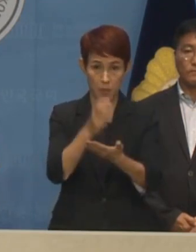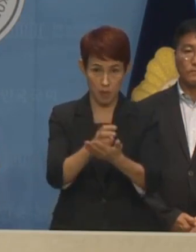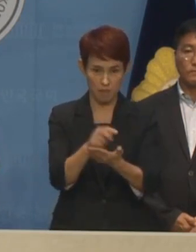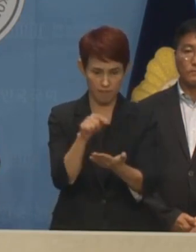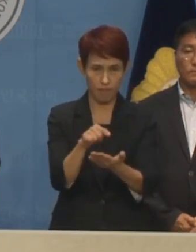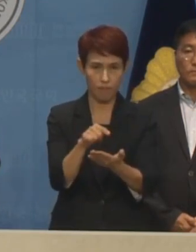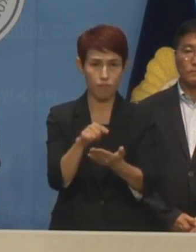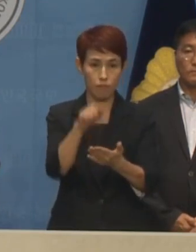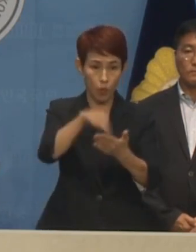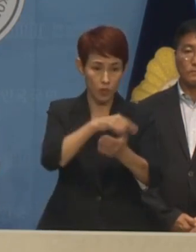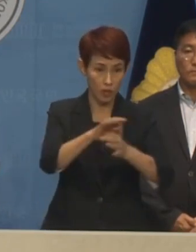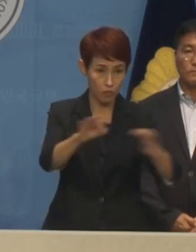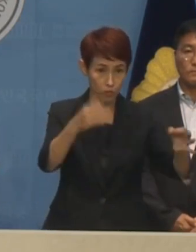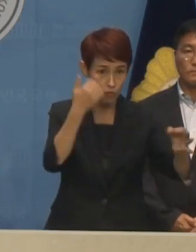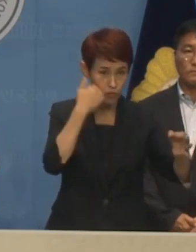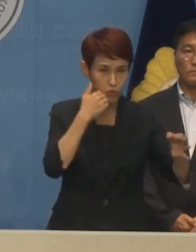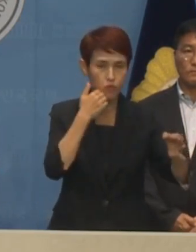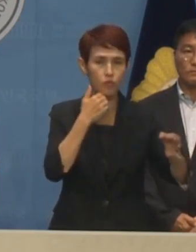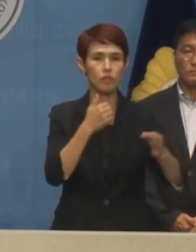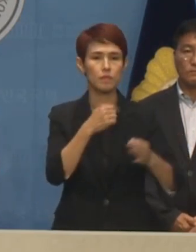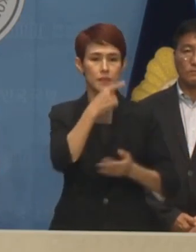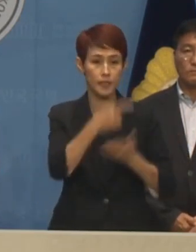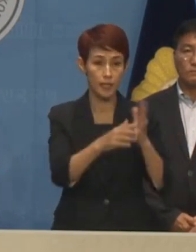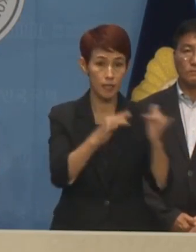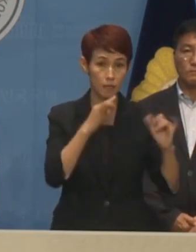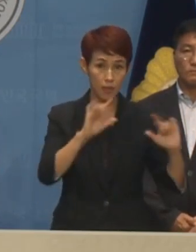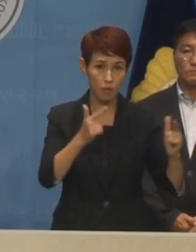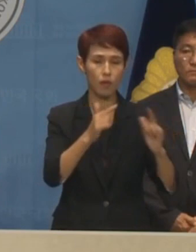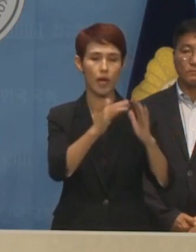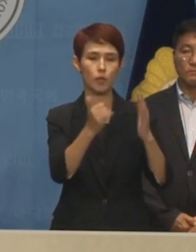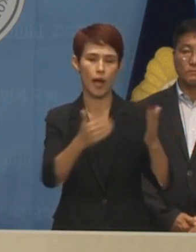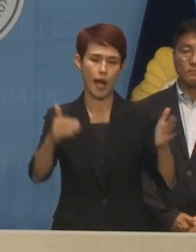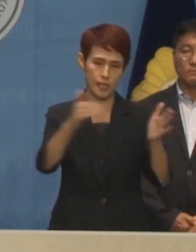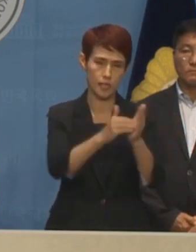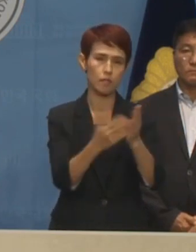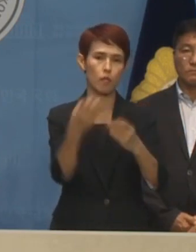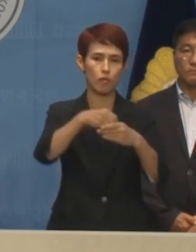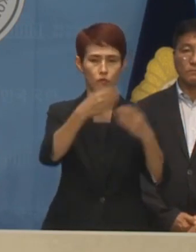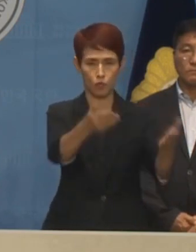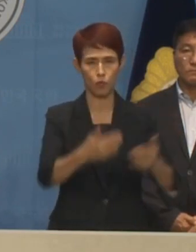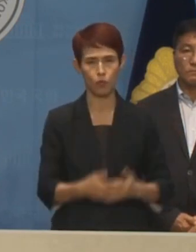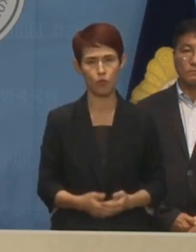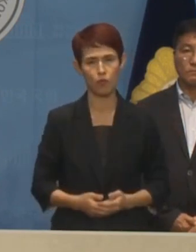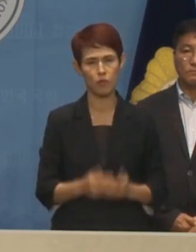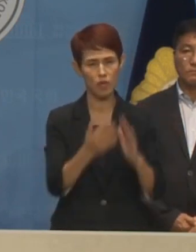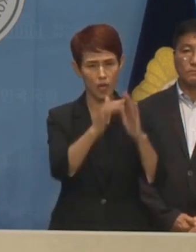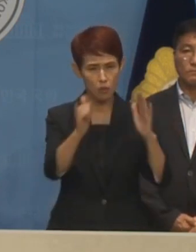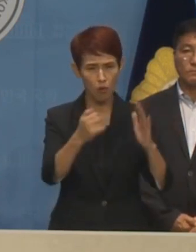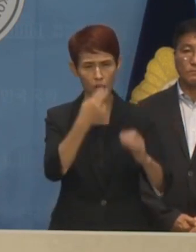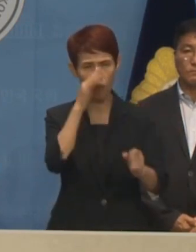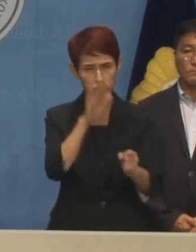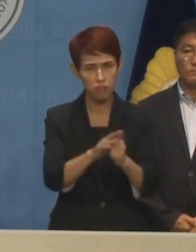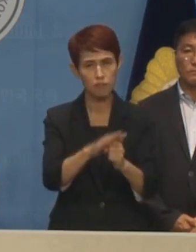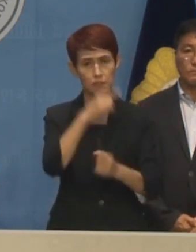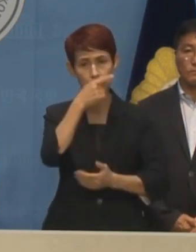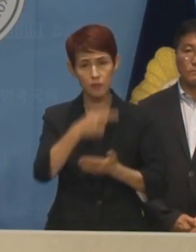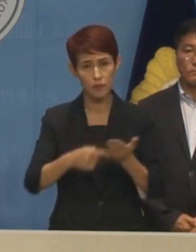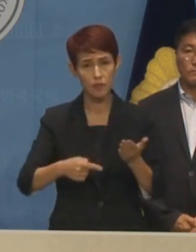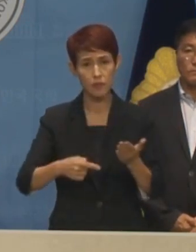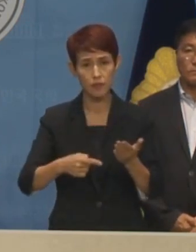보상 범위를 유족까지 확대했습니다. 그동안 유족들이 겪었던 억울한 피해에